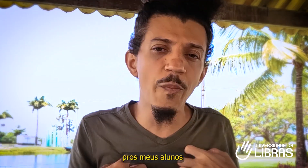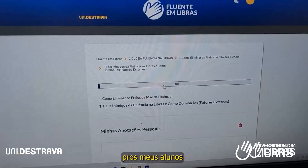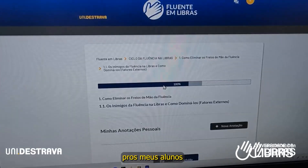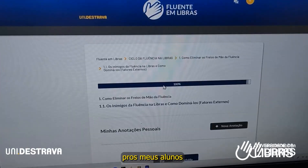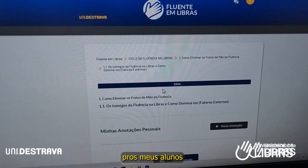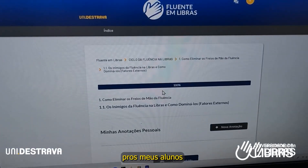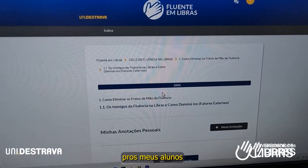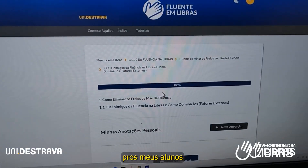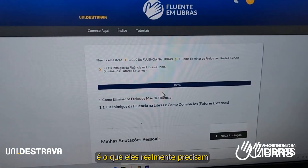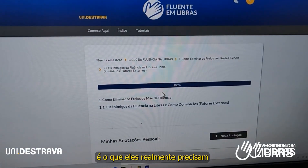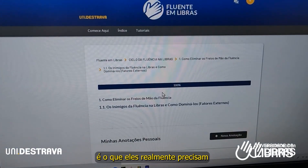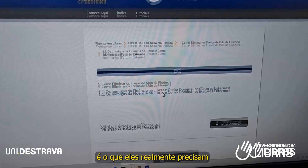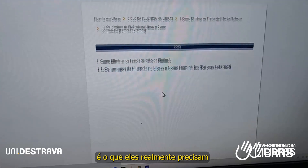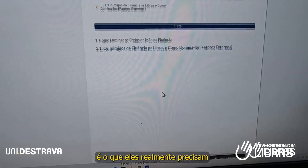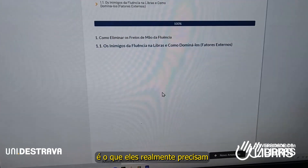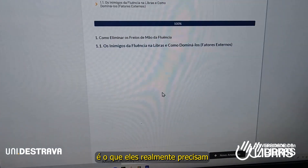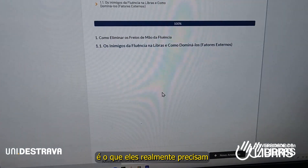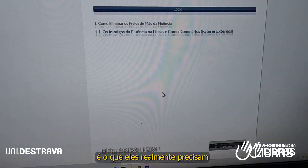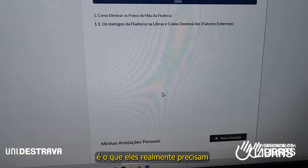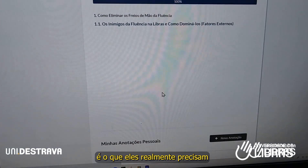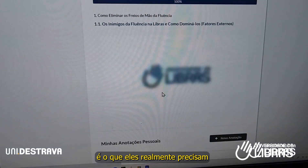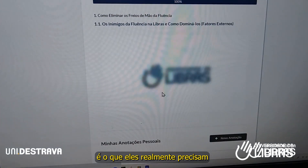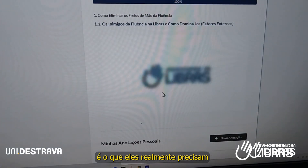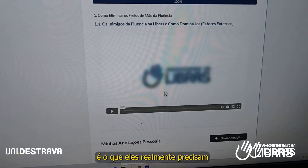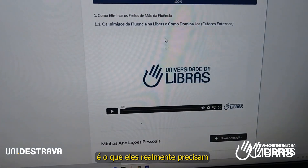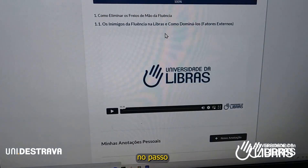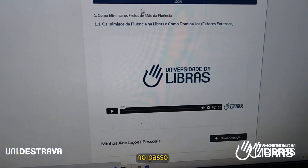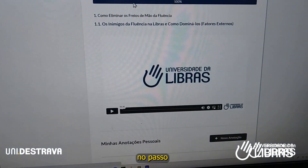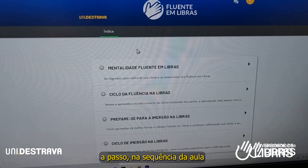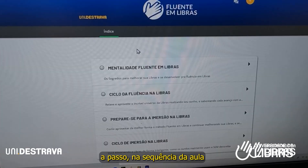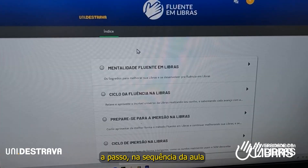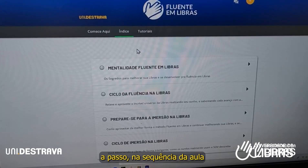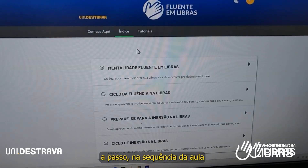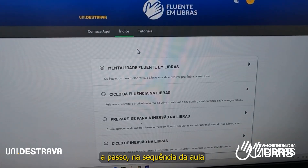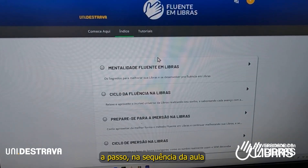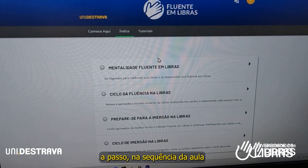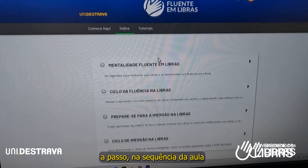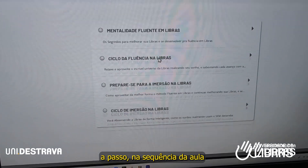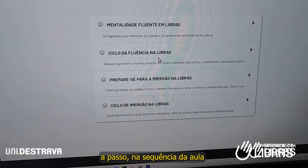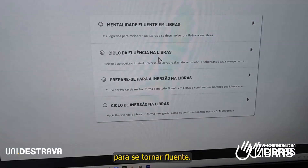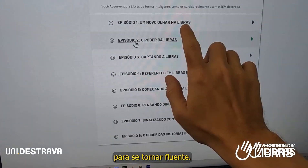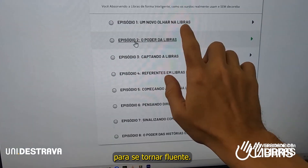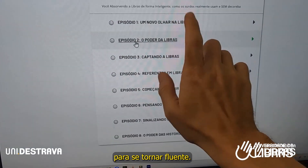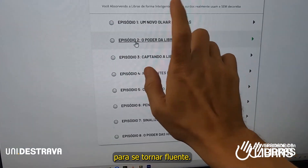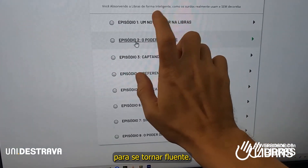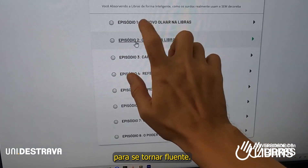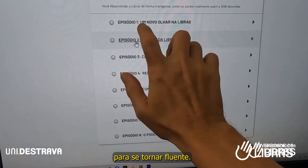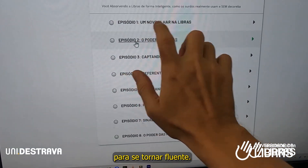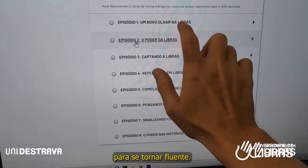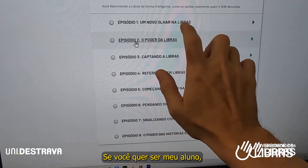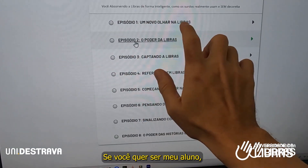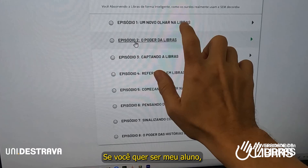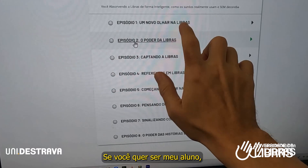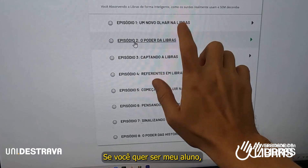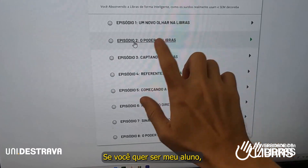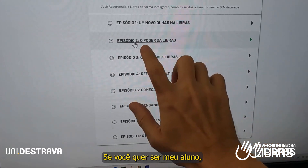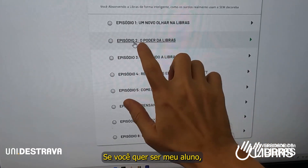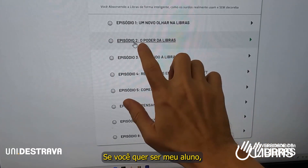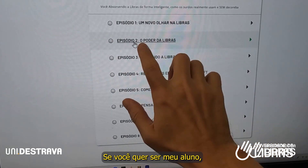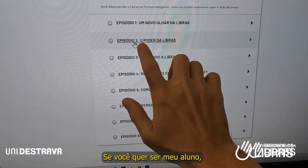para os meus alunos é o que eles realmente precisam, no passo a passo, na sequência ideal, para se tornar fluentes. Se você quer ter meu